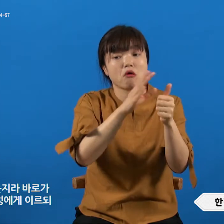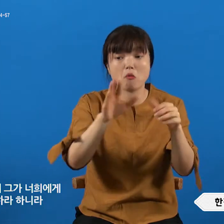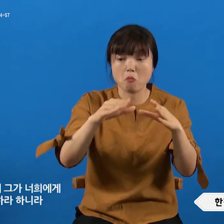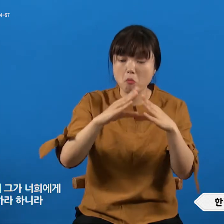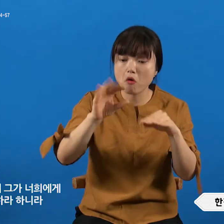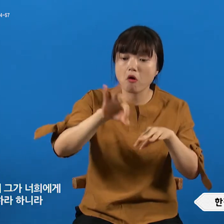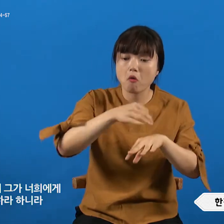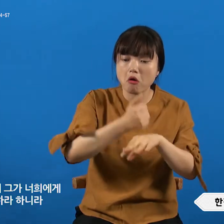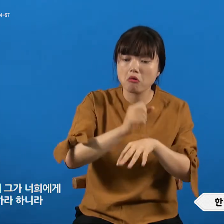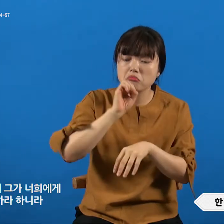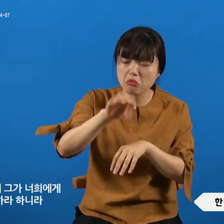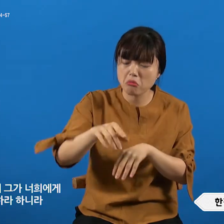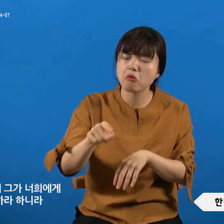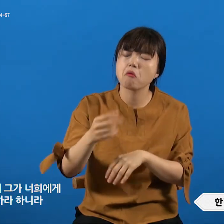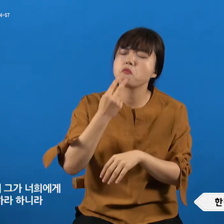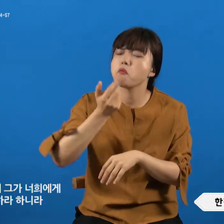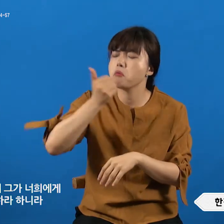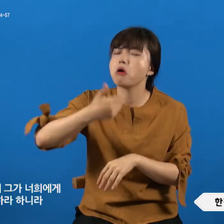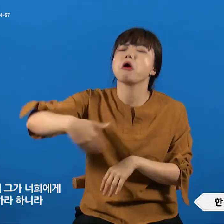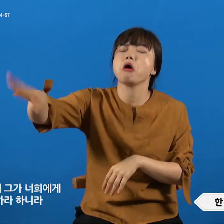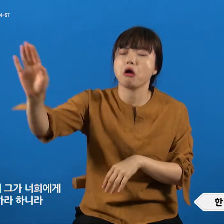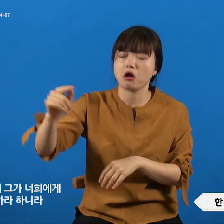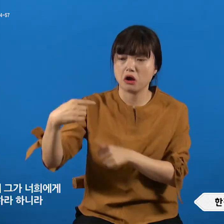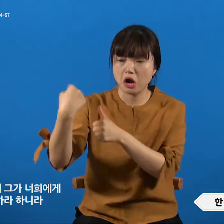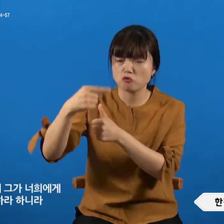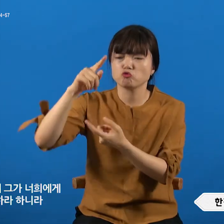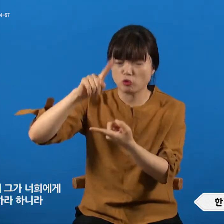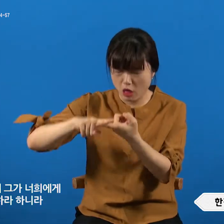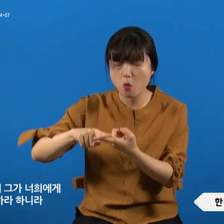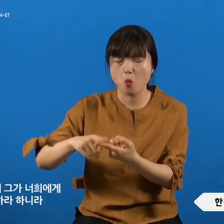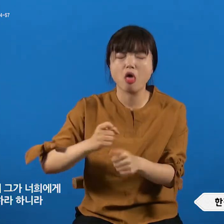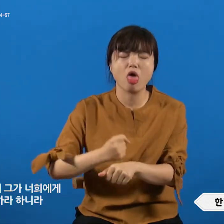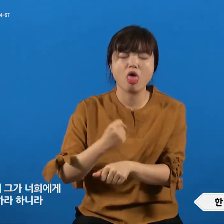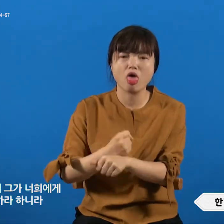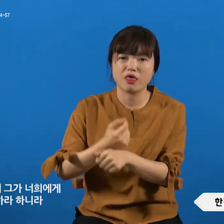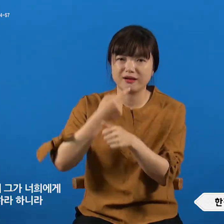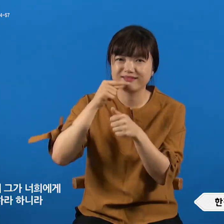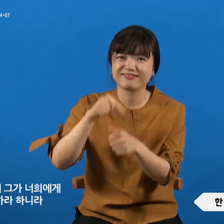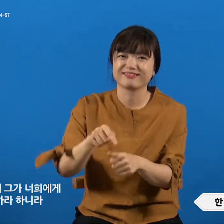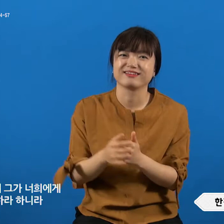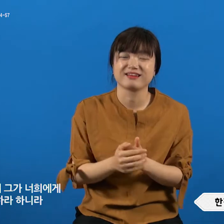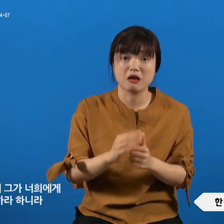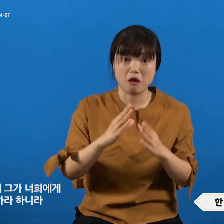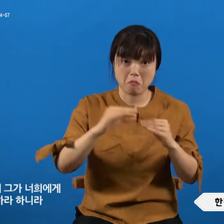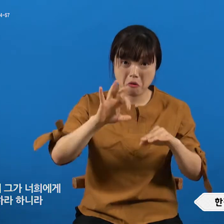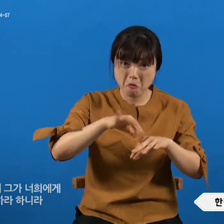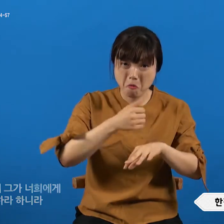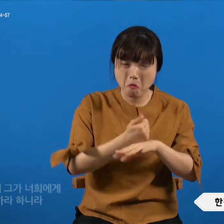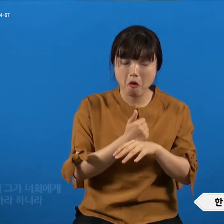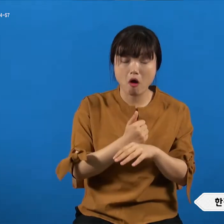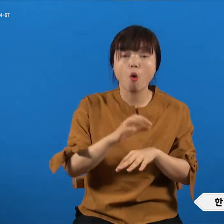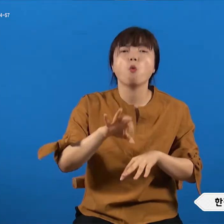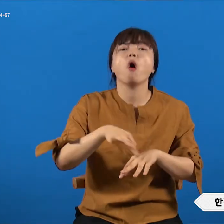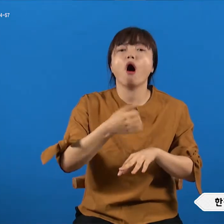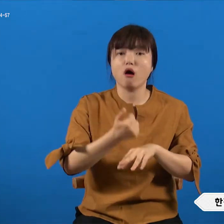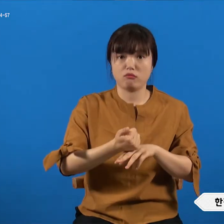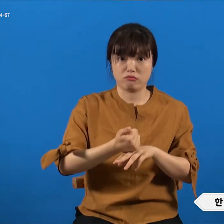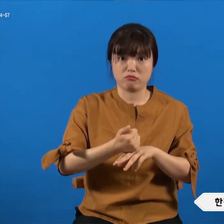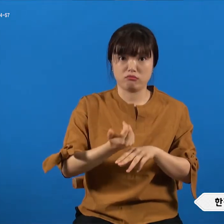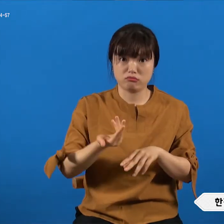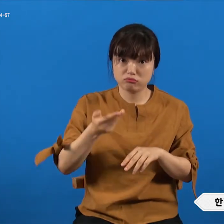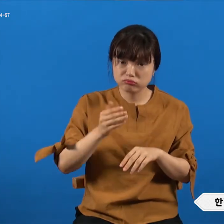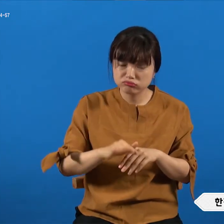이르되 요셉에게 가서 그가 너희에게 이르는 대로 하라 하니라. 바로는 명색이